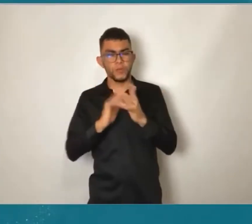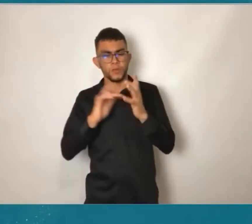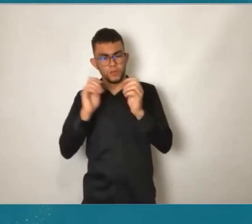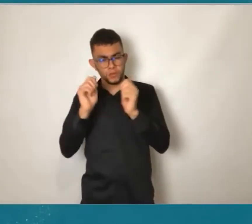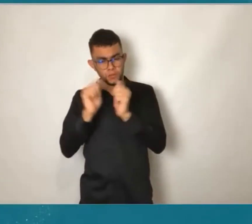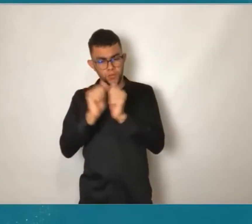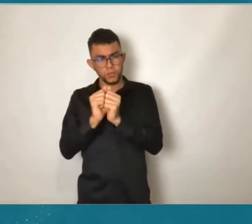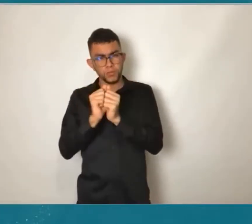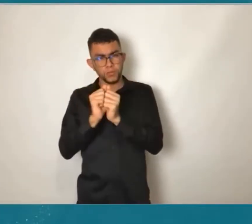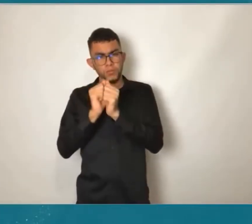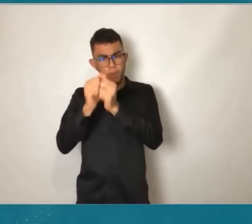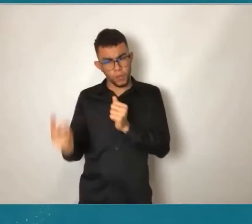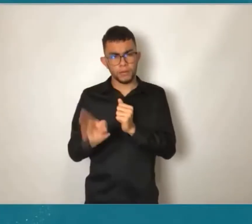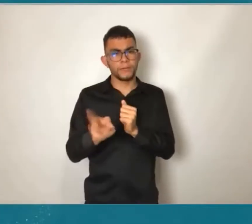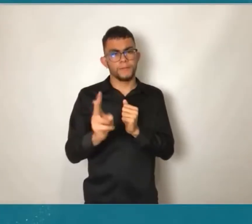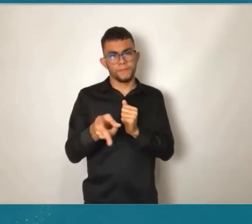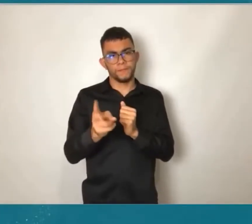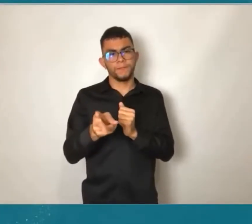Ó Senhor Jesus.